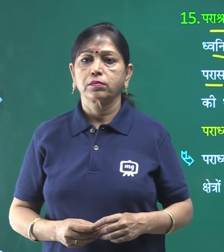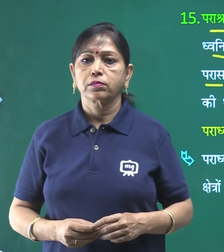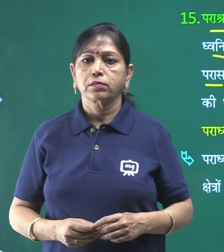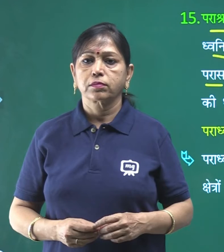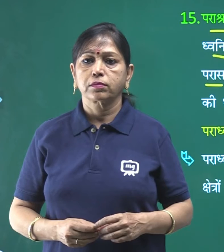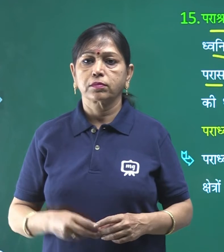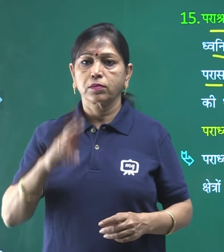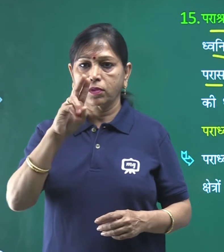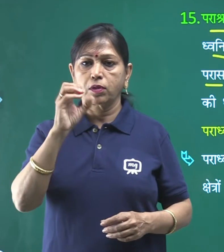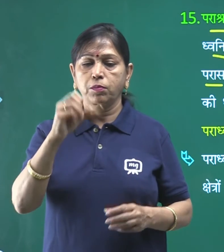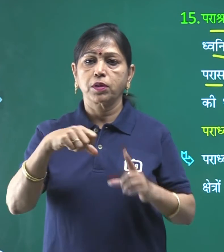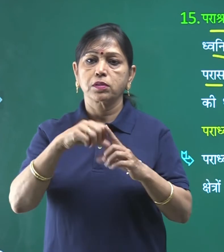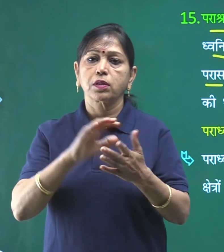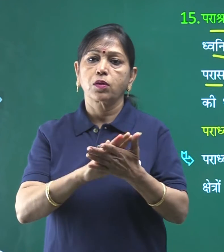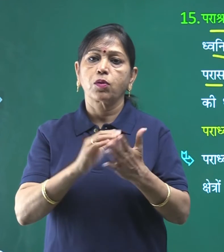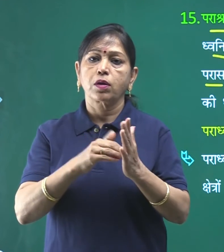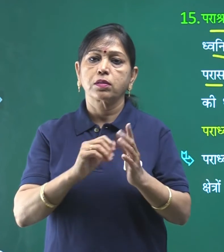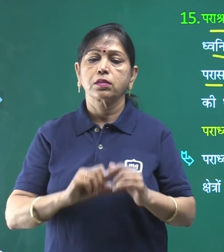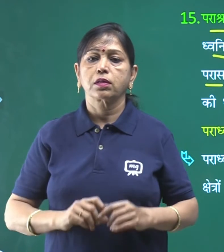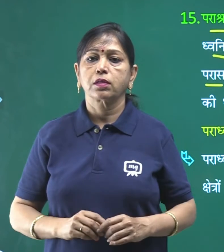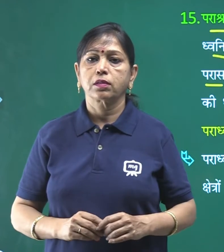20 किलोहर्ट्ज से